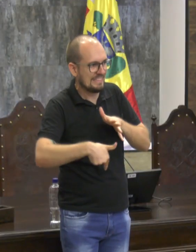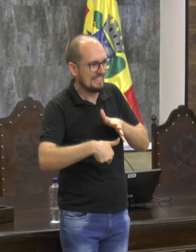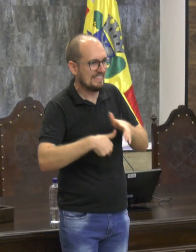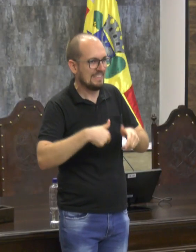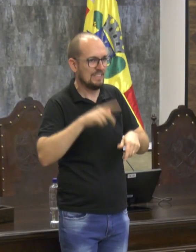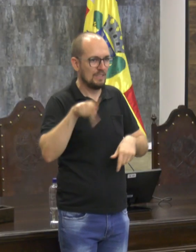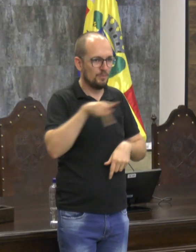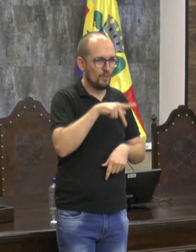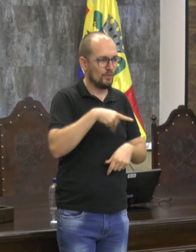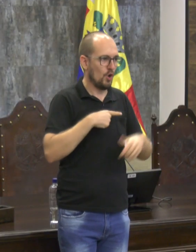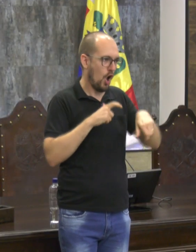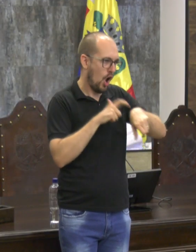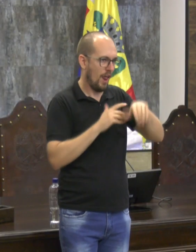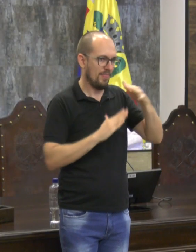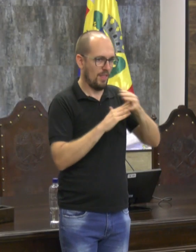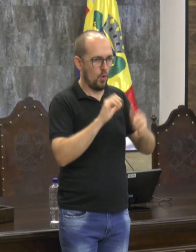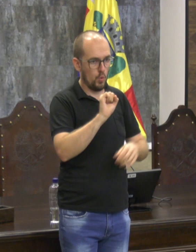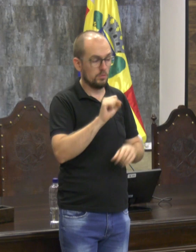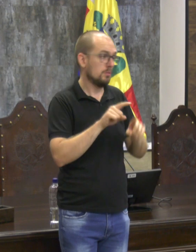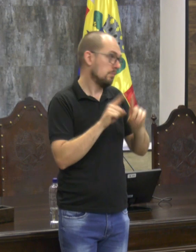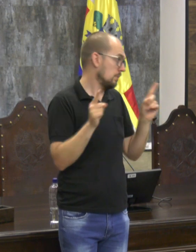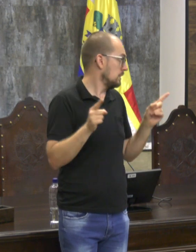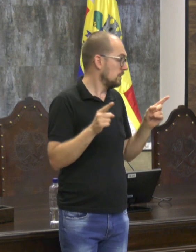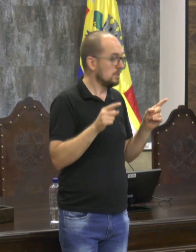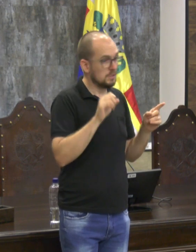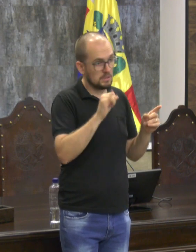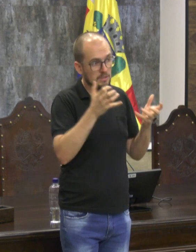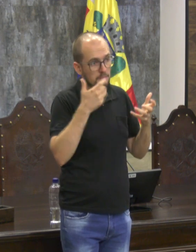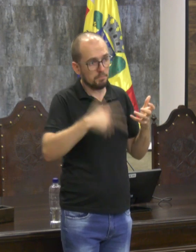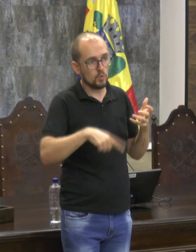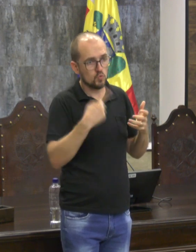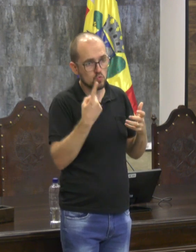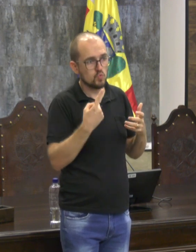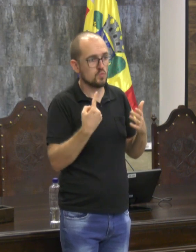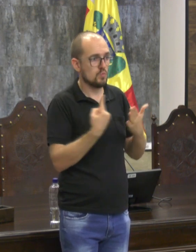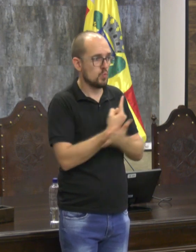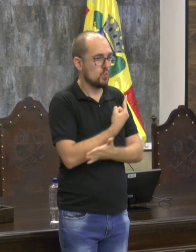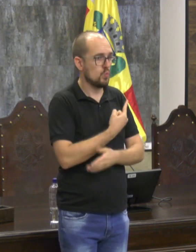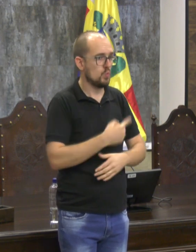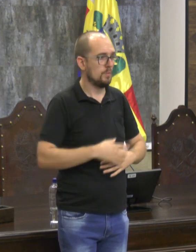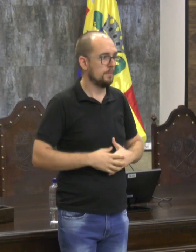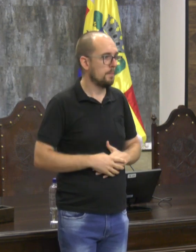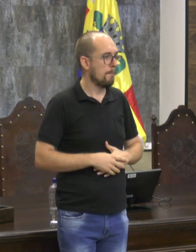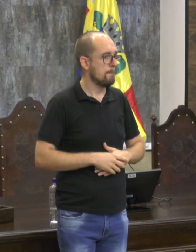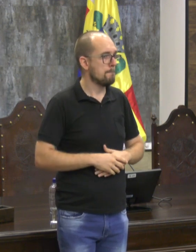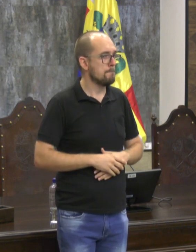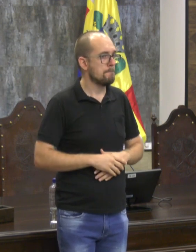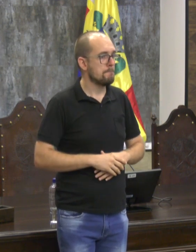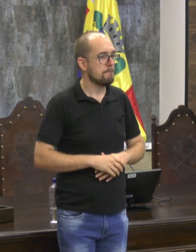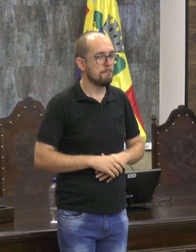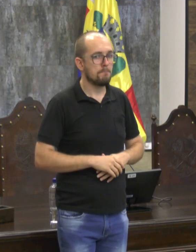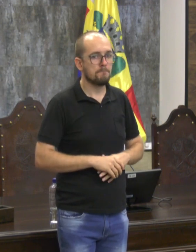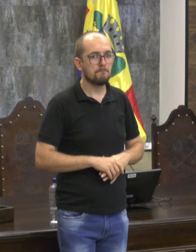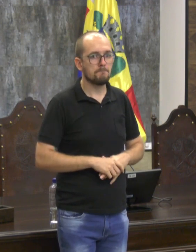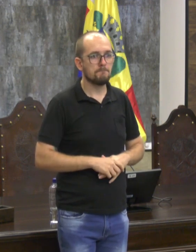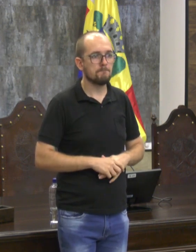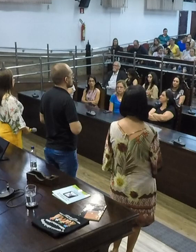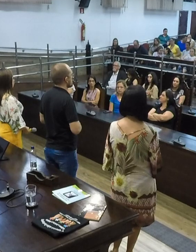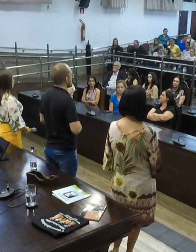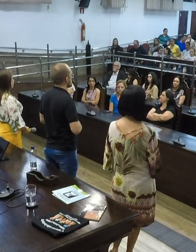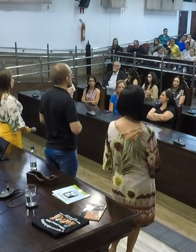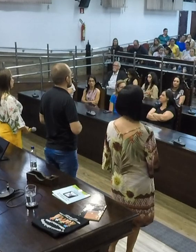terminam o HTP às 8, mas eu quero abrir ainda. Quem tiver alguma intervenção, alguma pergunta para a nossa convidada, a nossa palestrante, pode ficar à